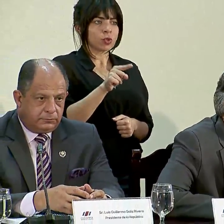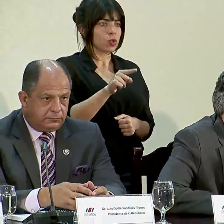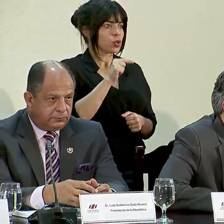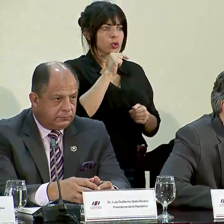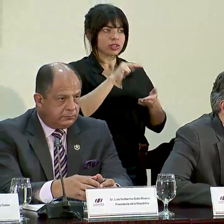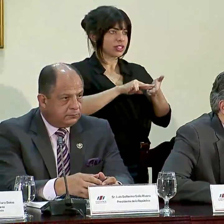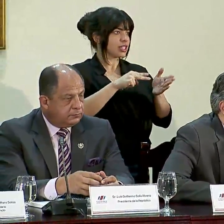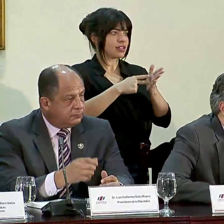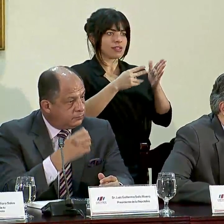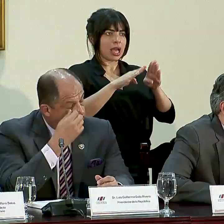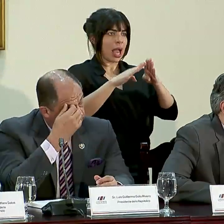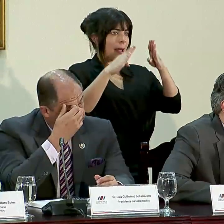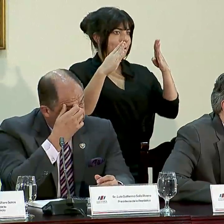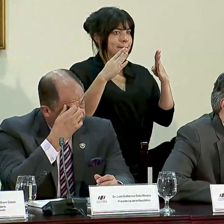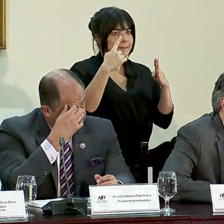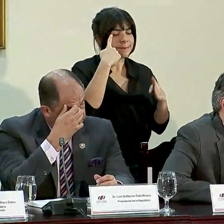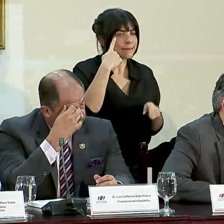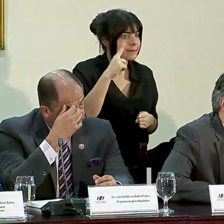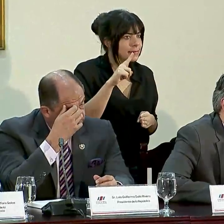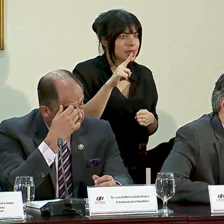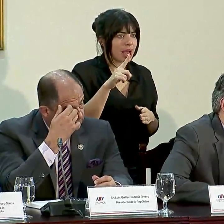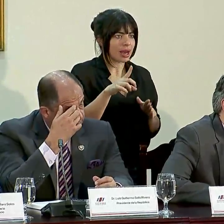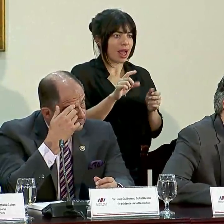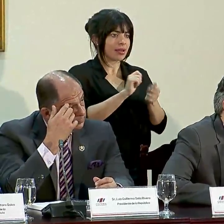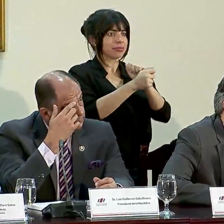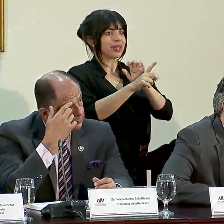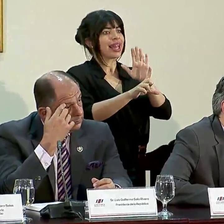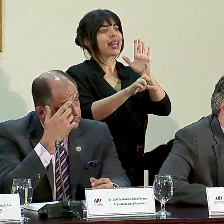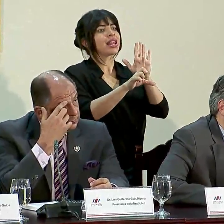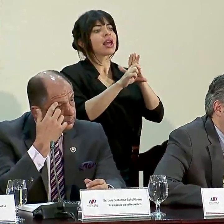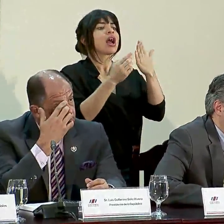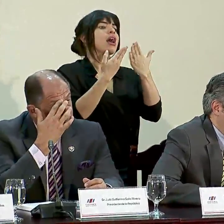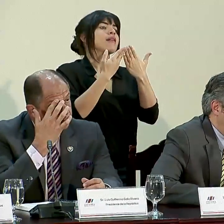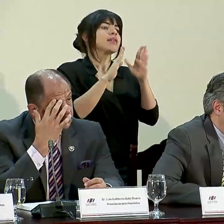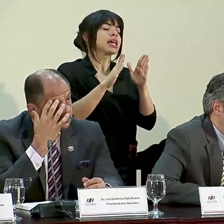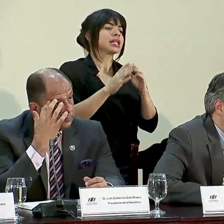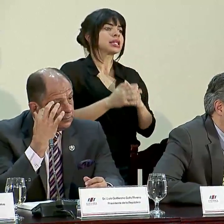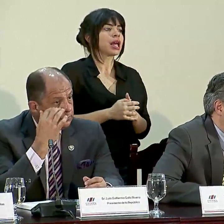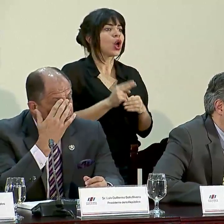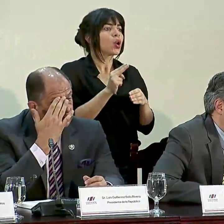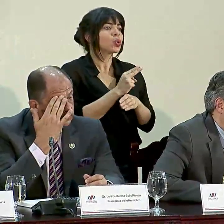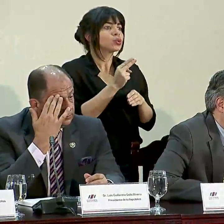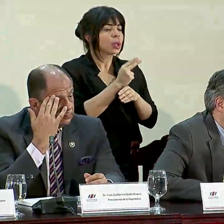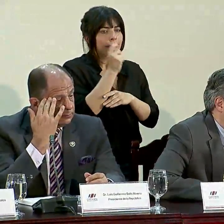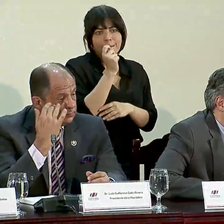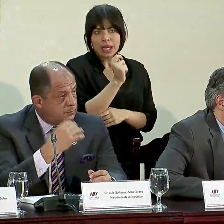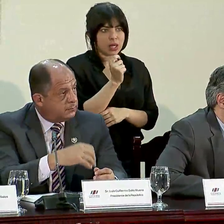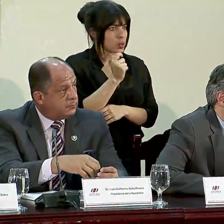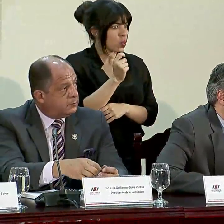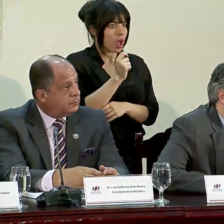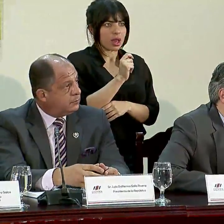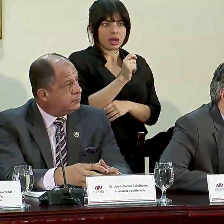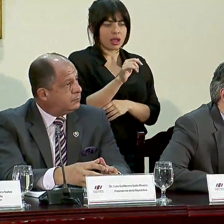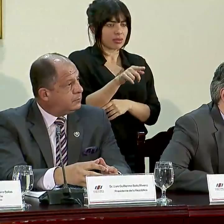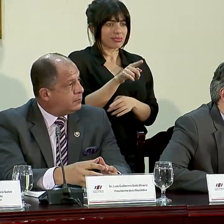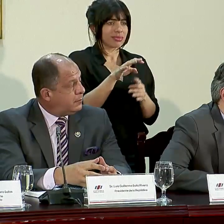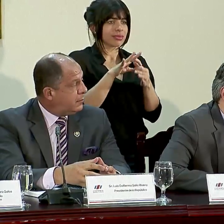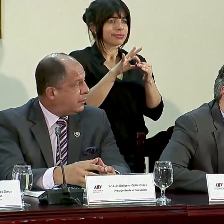apertura para una legalización abierta del uso de la marihuana en